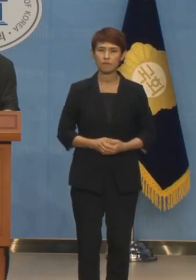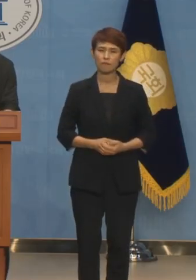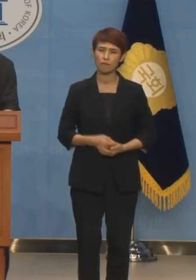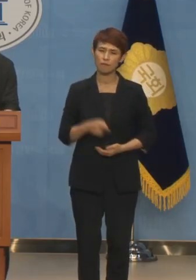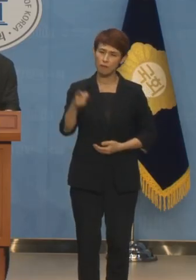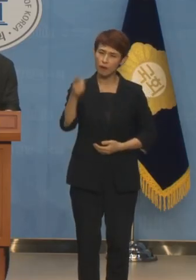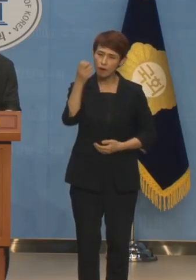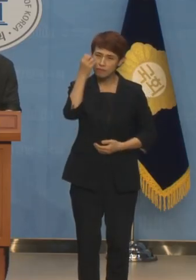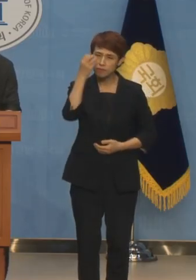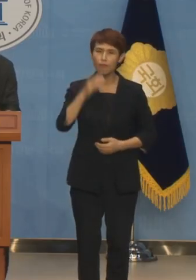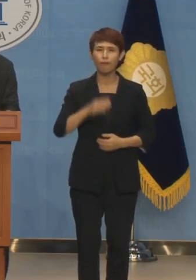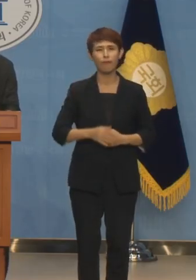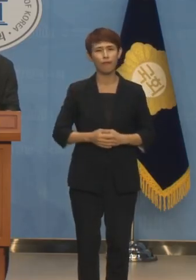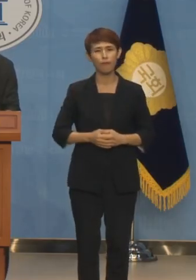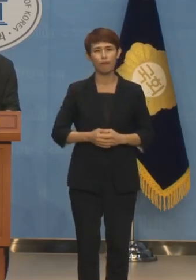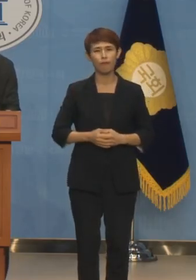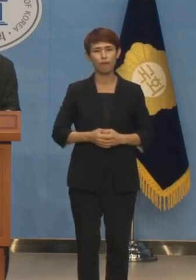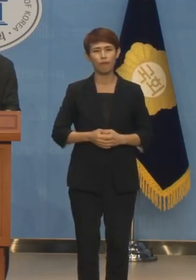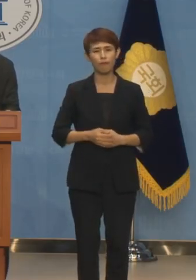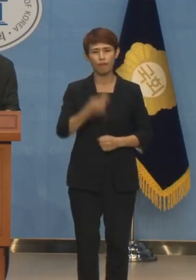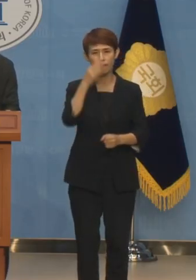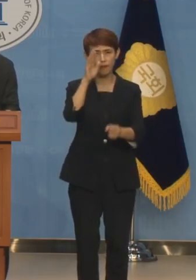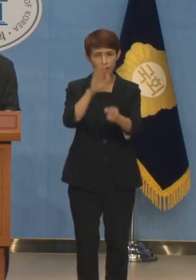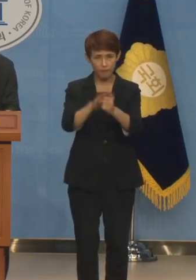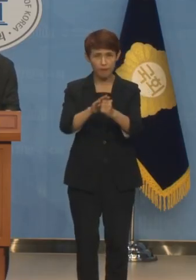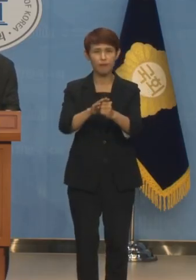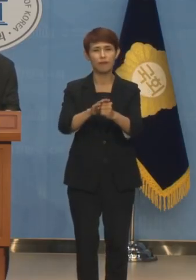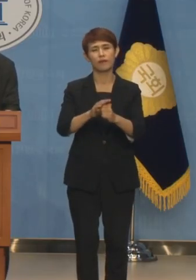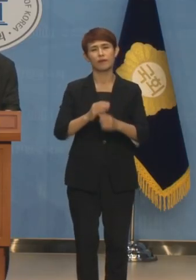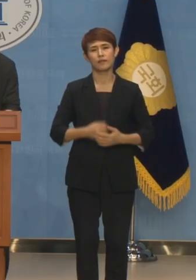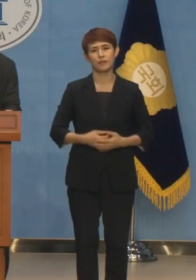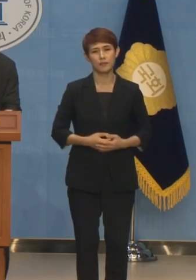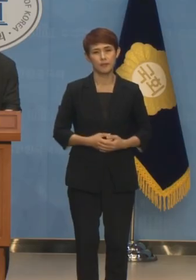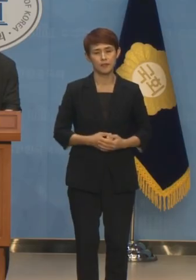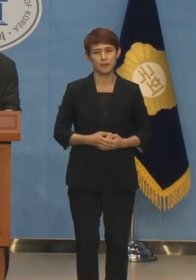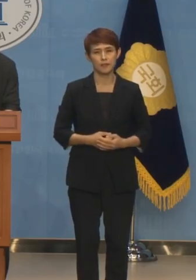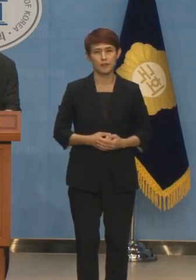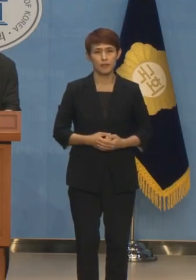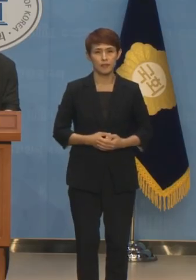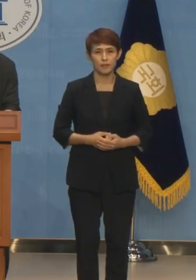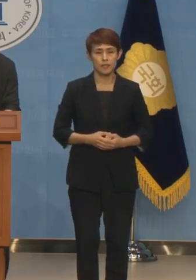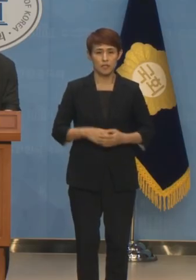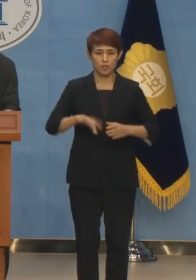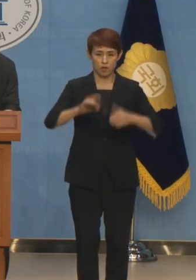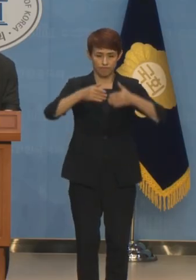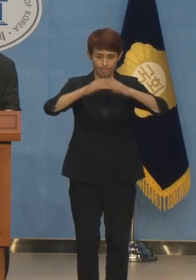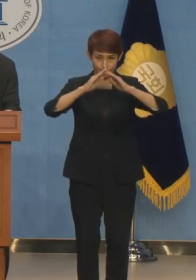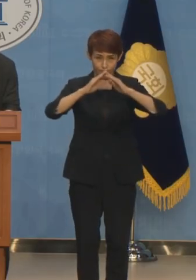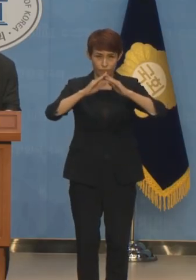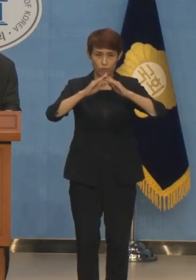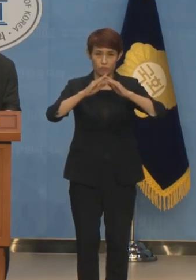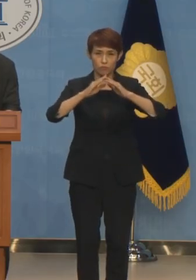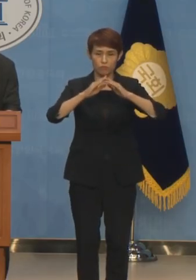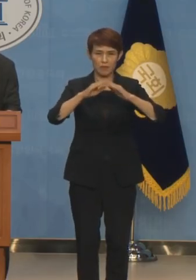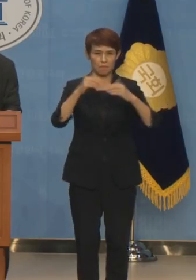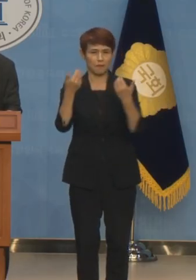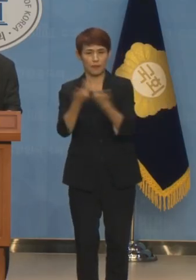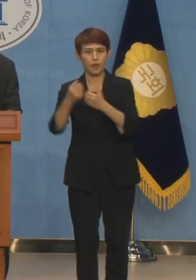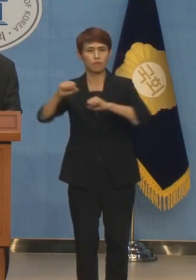이런 일이나 나올 법한 참으로 기가 막힌 일입니다. 설립 취지와 정반대로 가고 있는